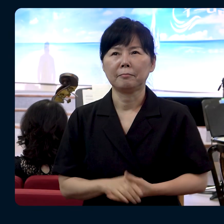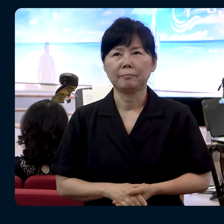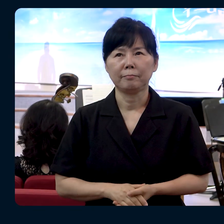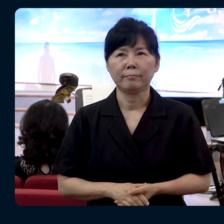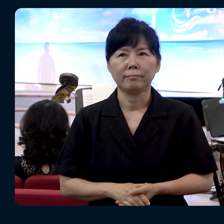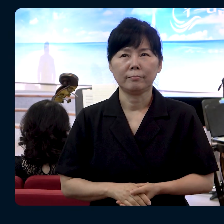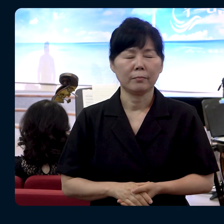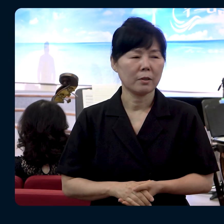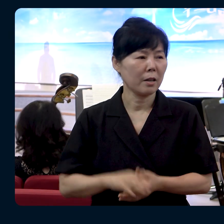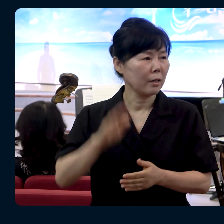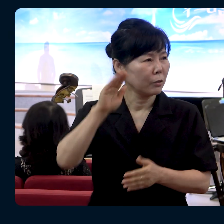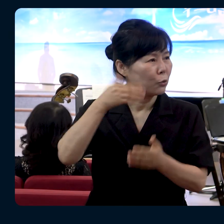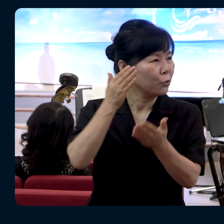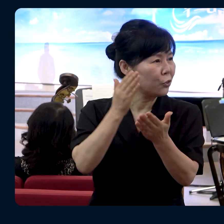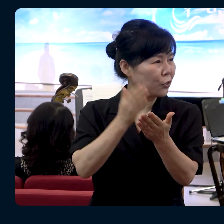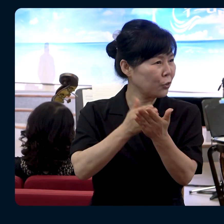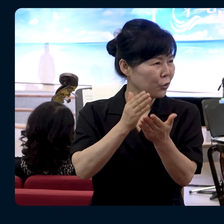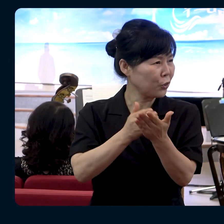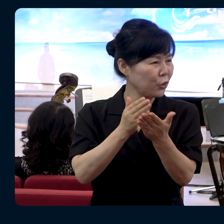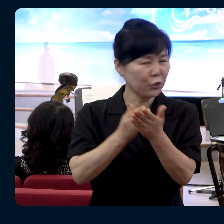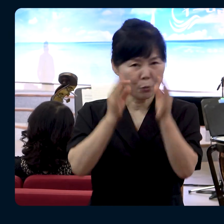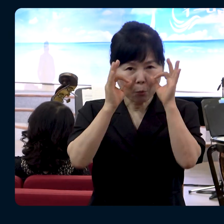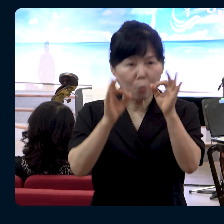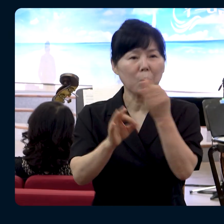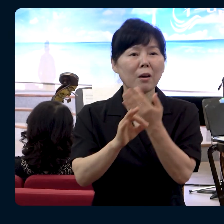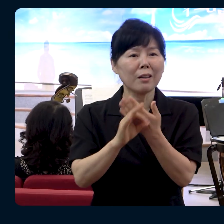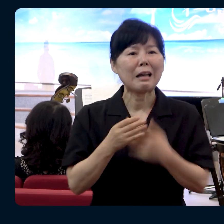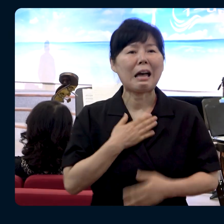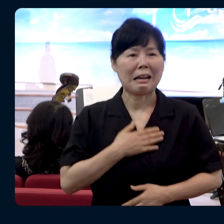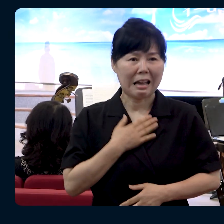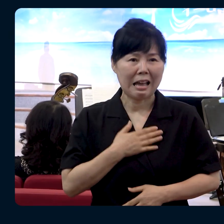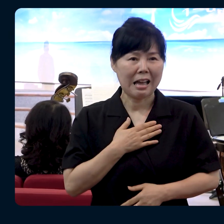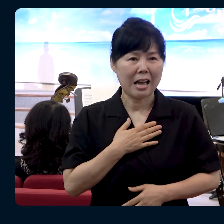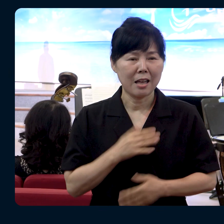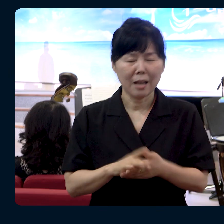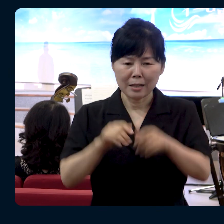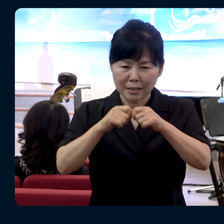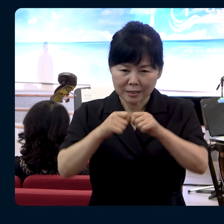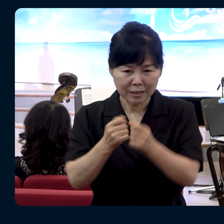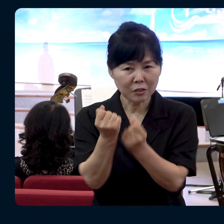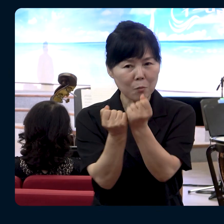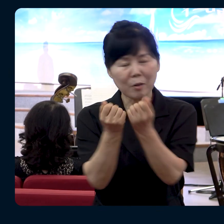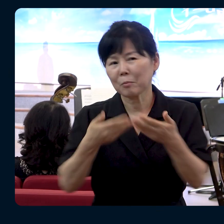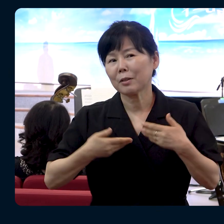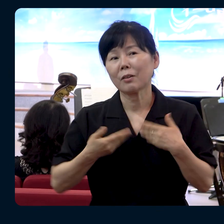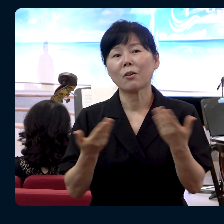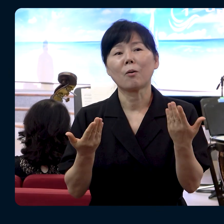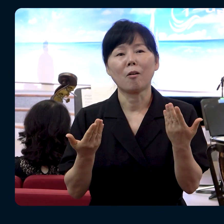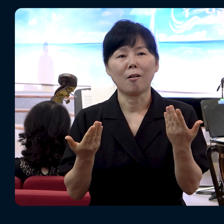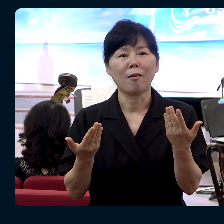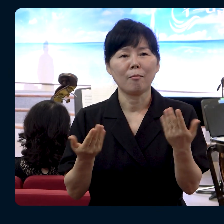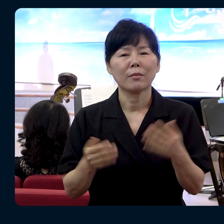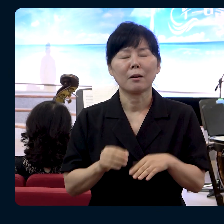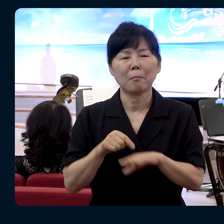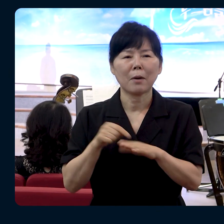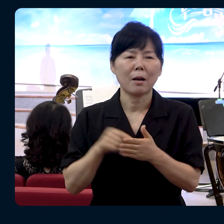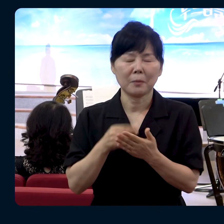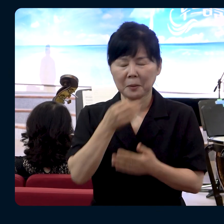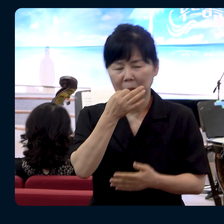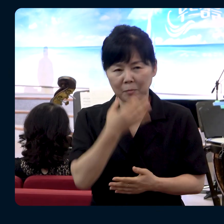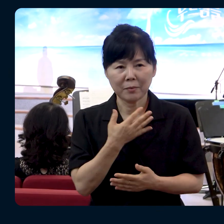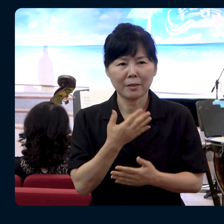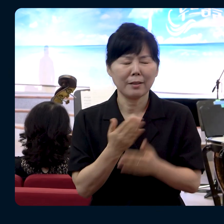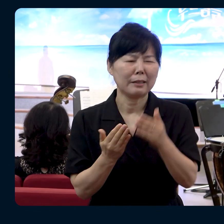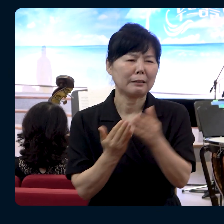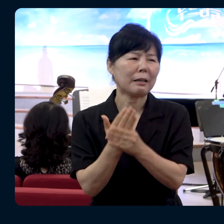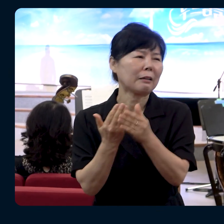최근 뉴스를 여러분들도 많이 보셔서 아시겠지만 일일이 제가 언급하지 않아도 좀 마음이 힘든 그런